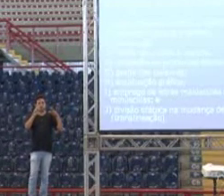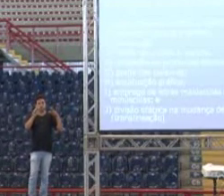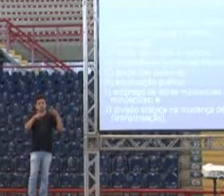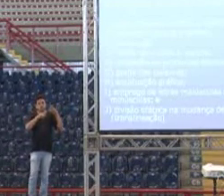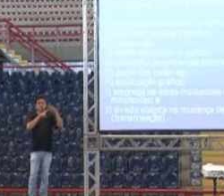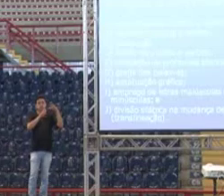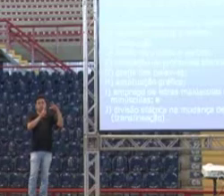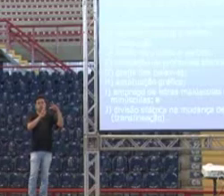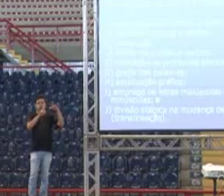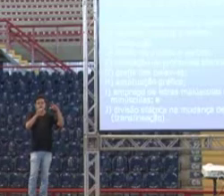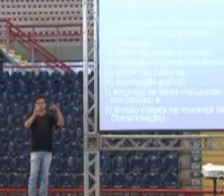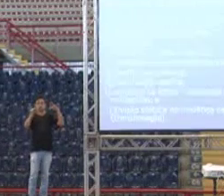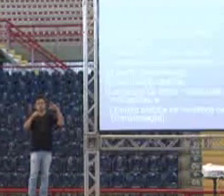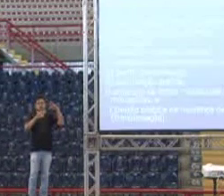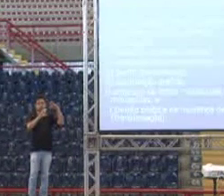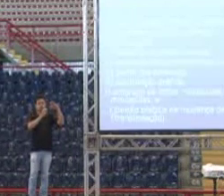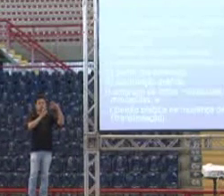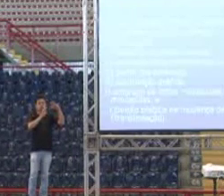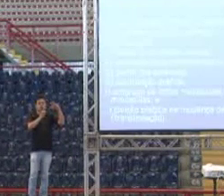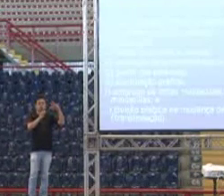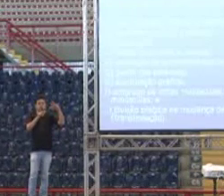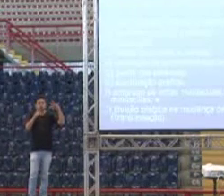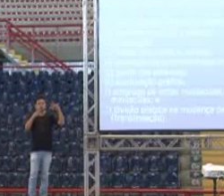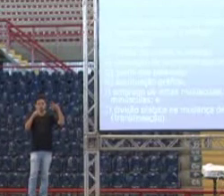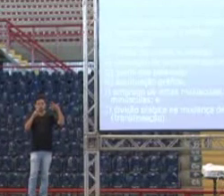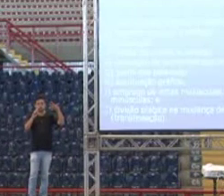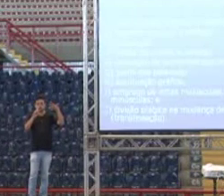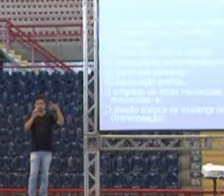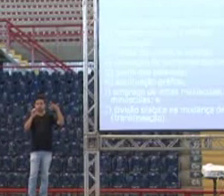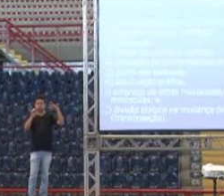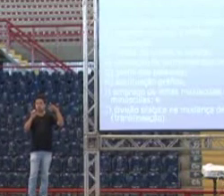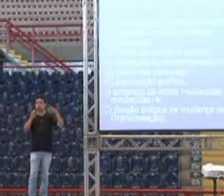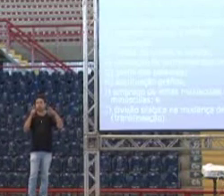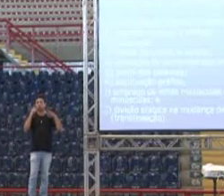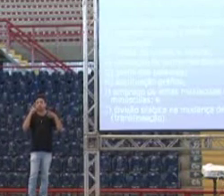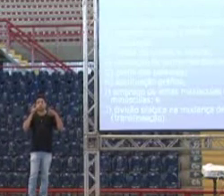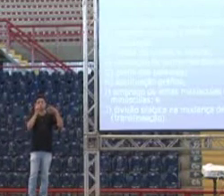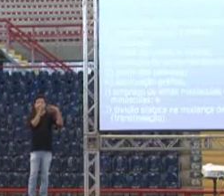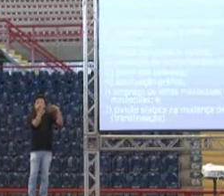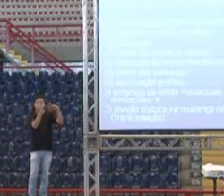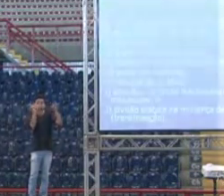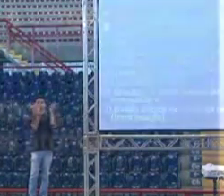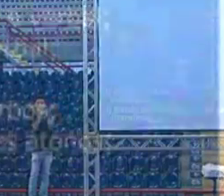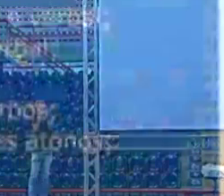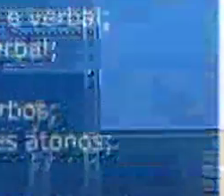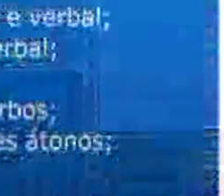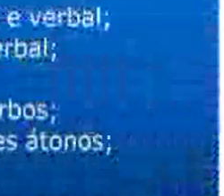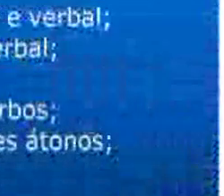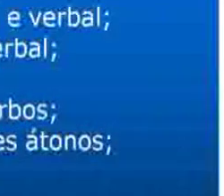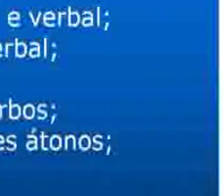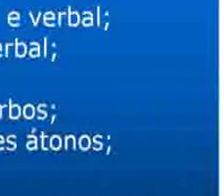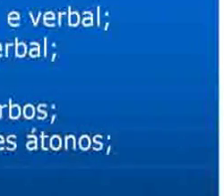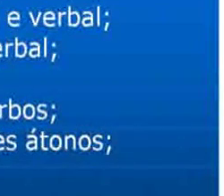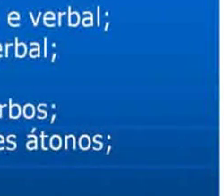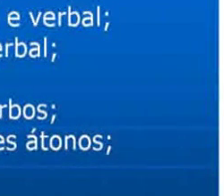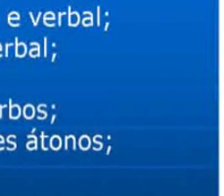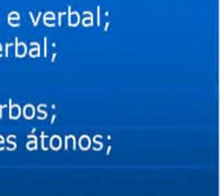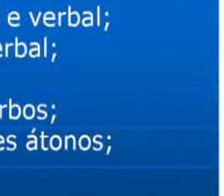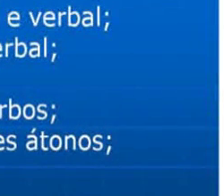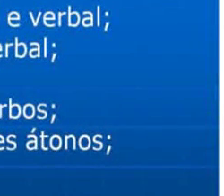repusesse, contrapropusesse e não contrapropôs. Fiquem atentos à flexão verbal e nominal. Colocação de